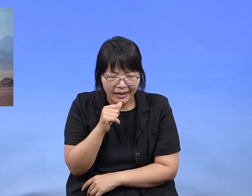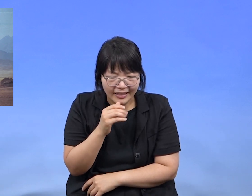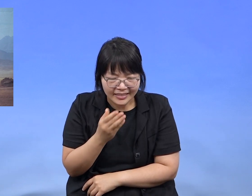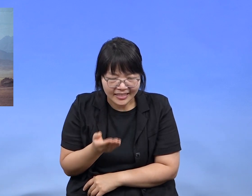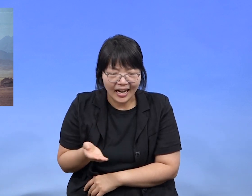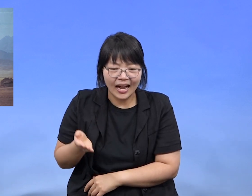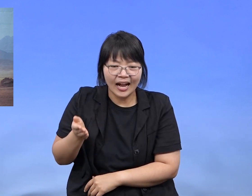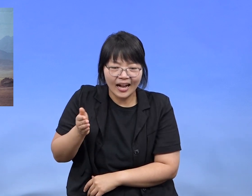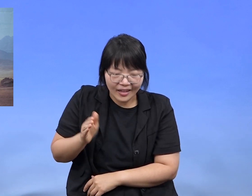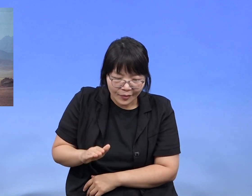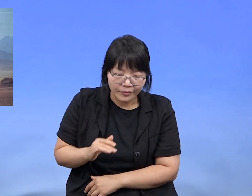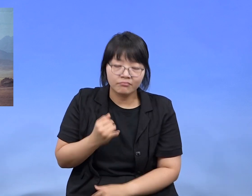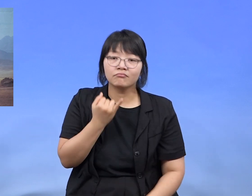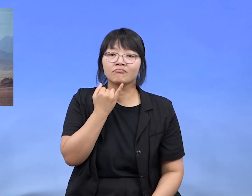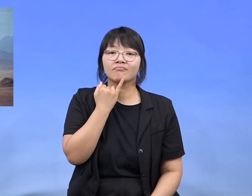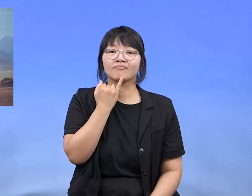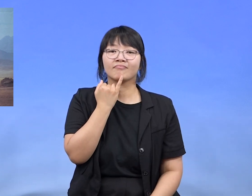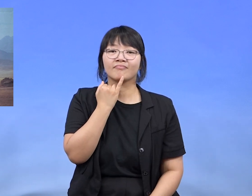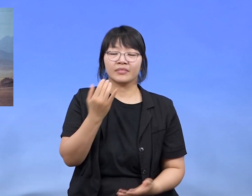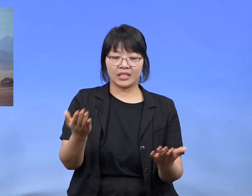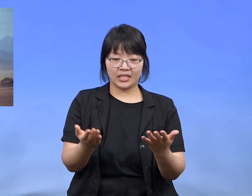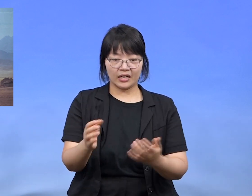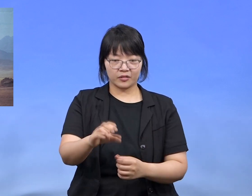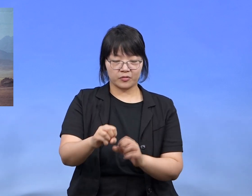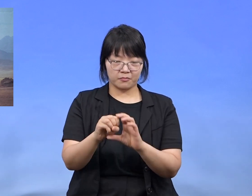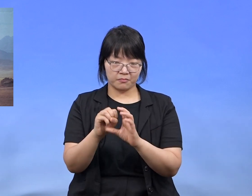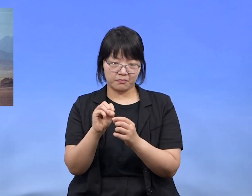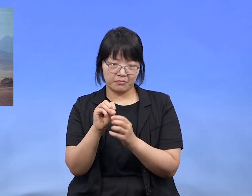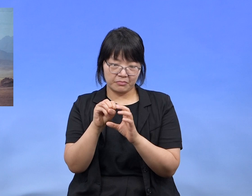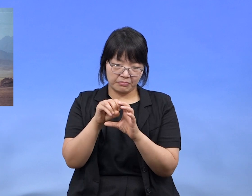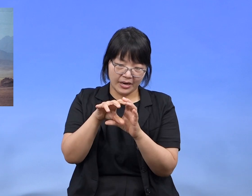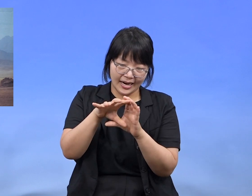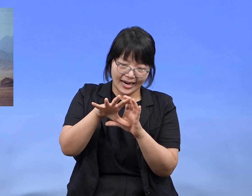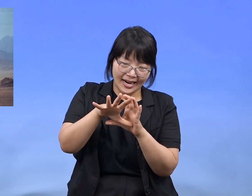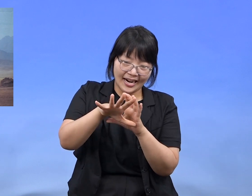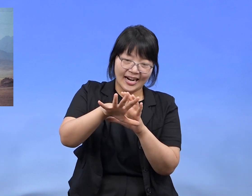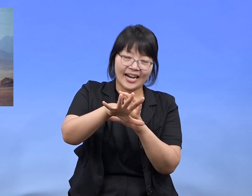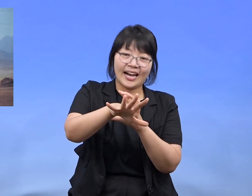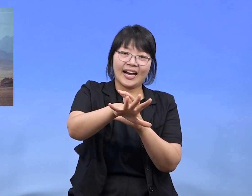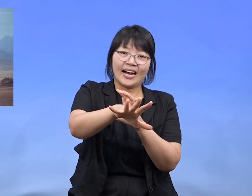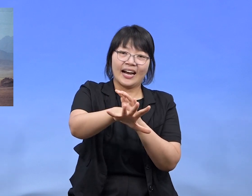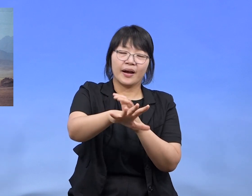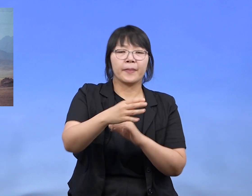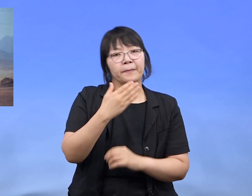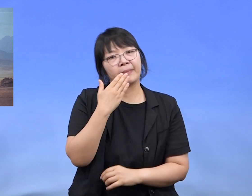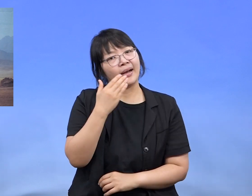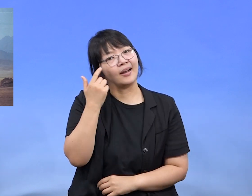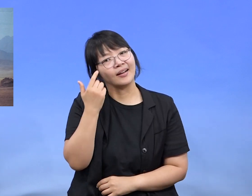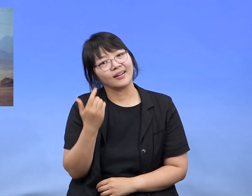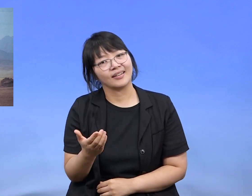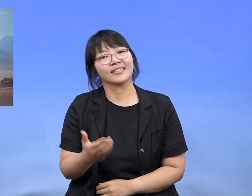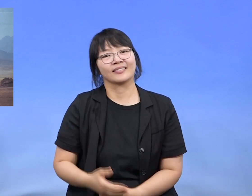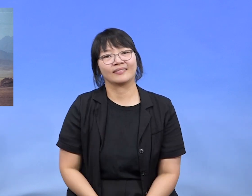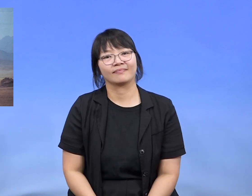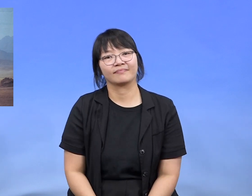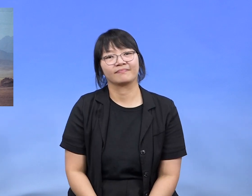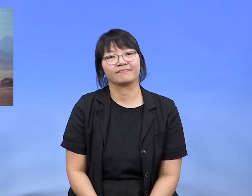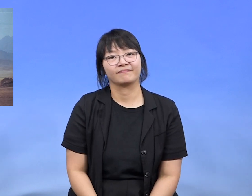우리의 직장을 밝힐 수 있는 작은 하나의 촛불은 될 수가 없을까요?